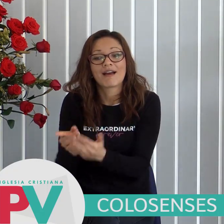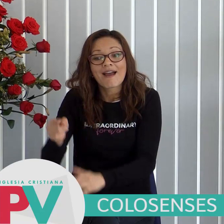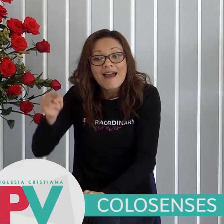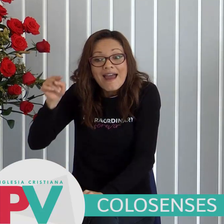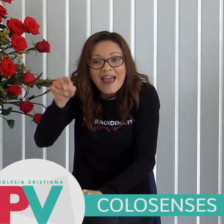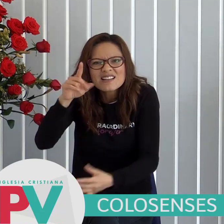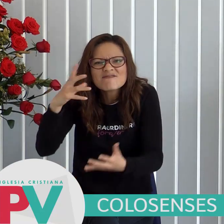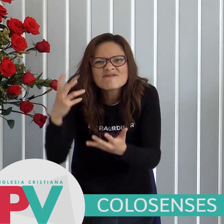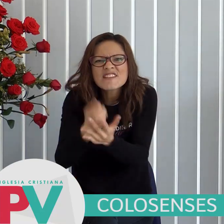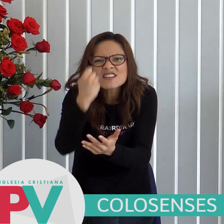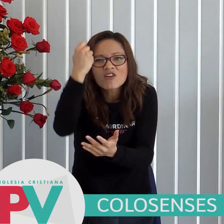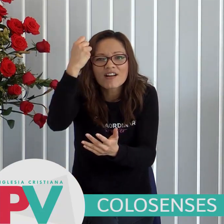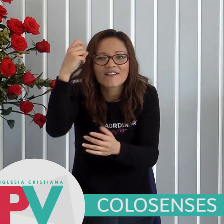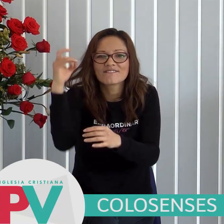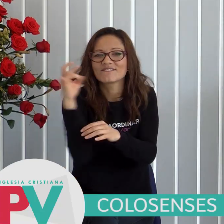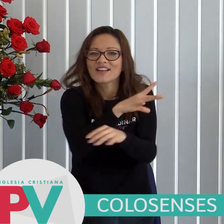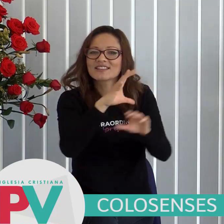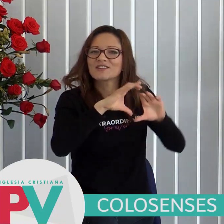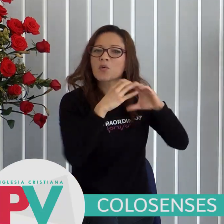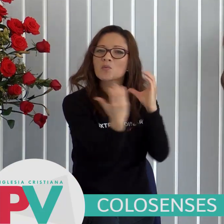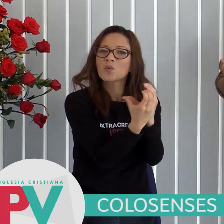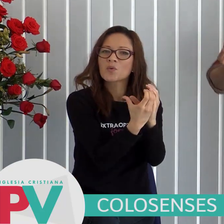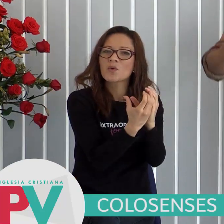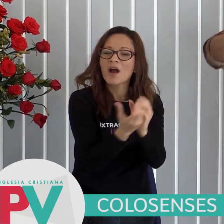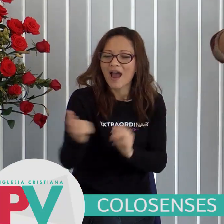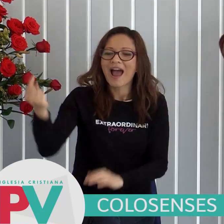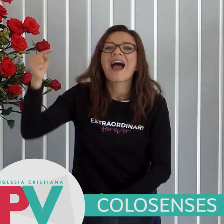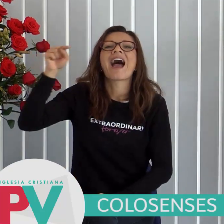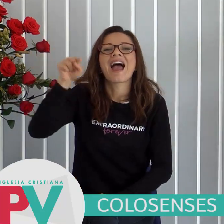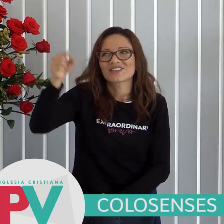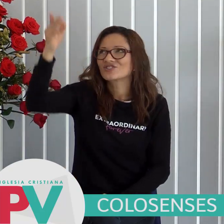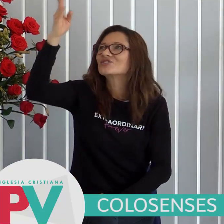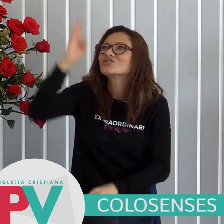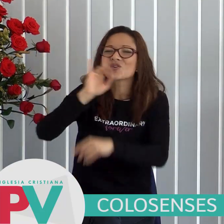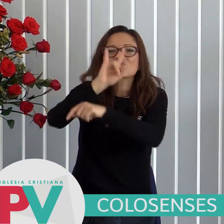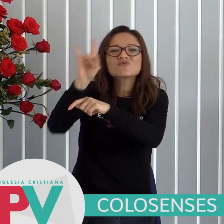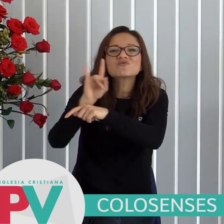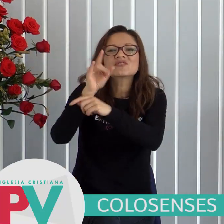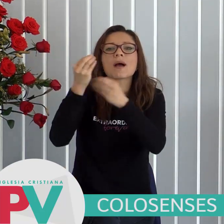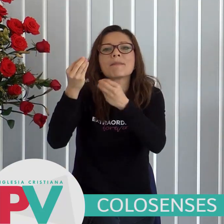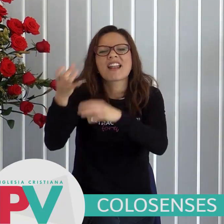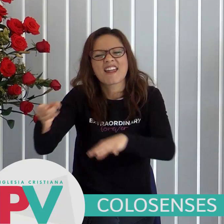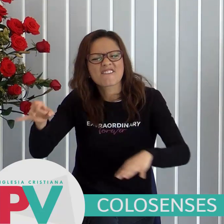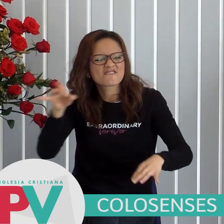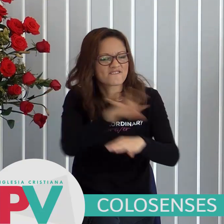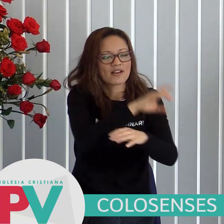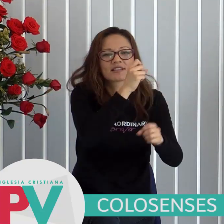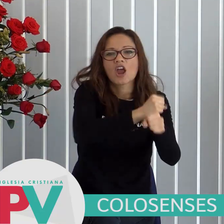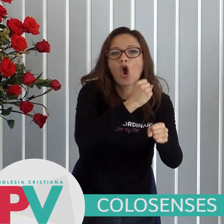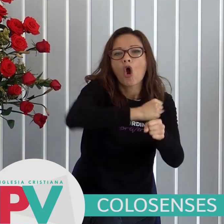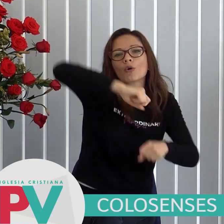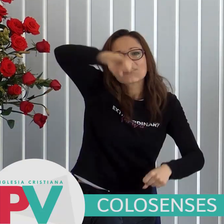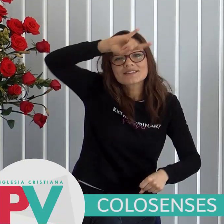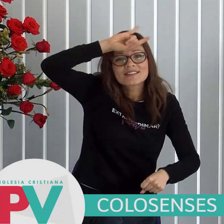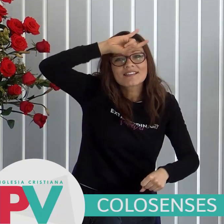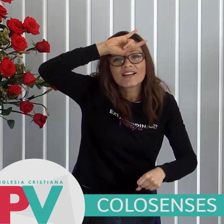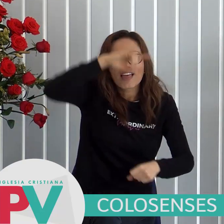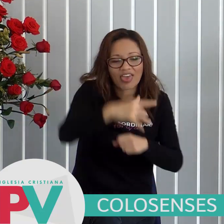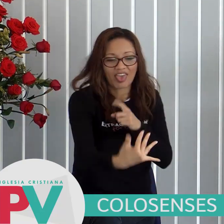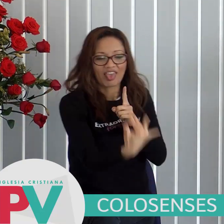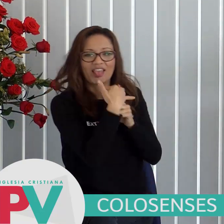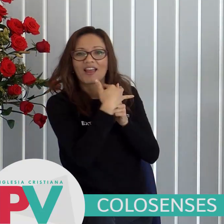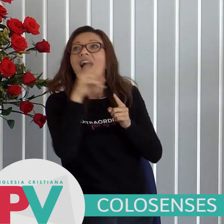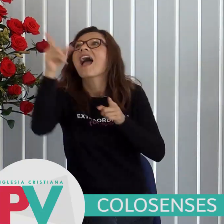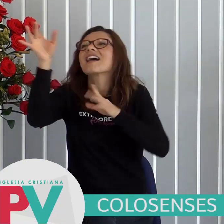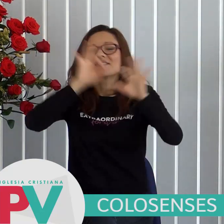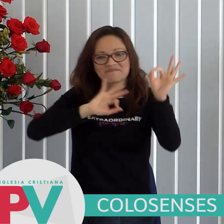Esa es la victoria que vence al mundo. Eso es lo que Dios usa para vencer las obras de Satanás en nuestra vida. Y ese es el plan